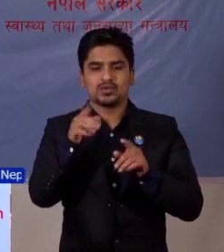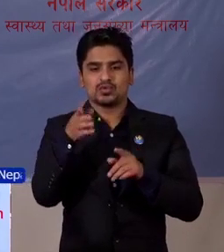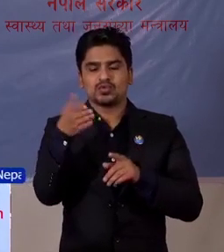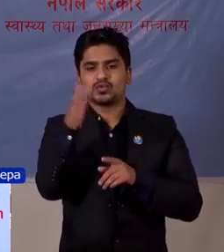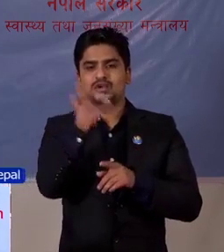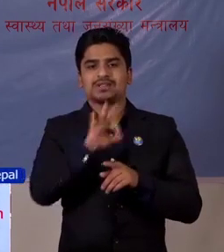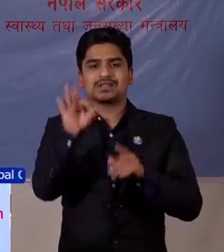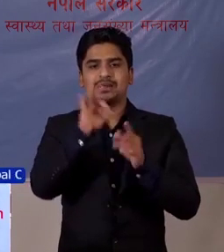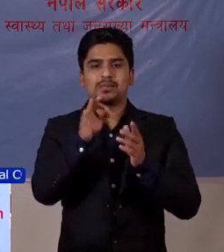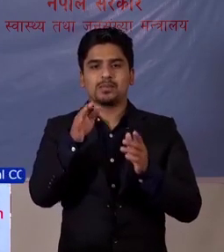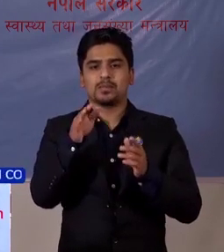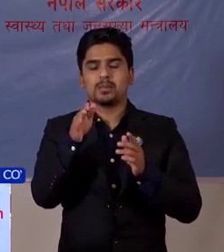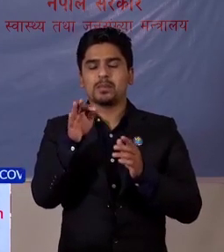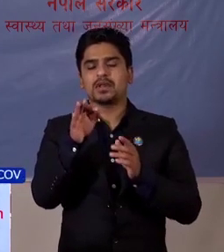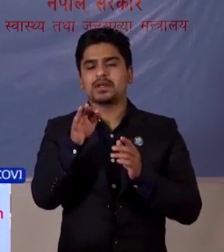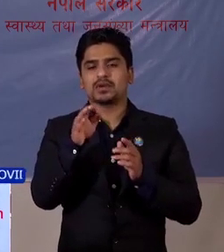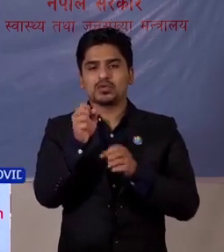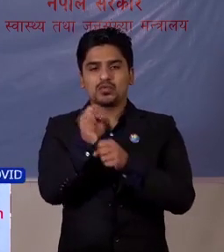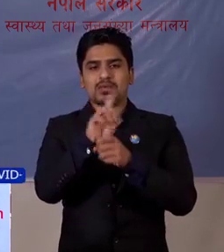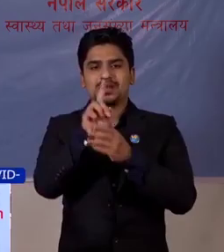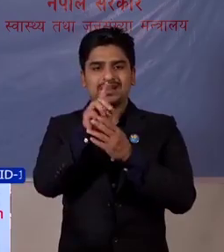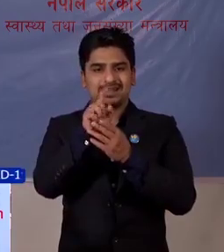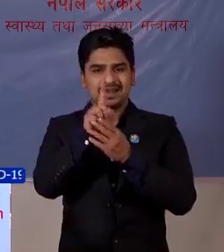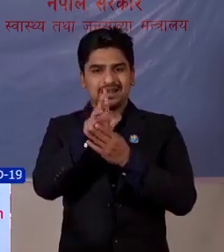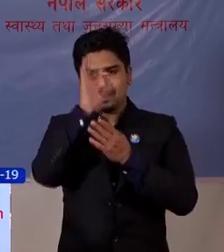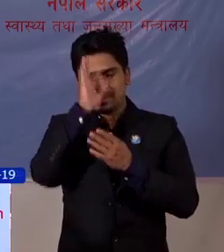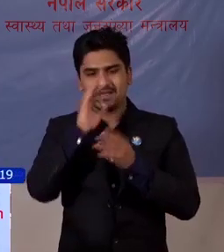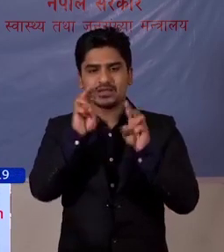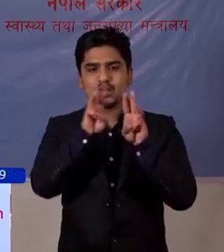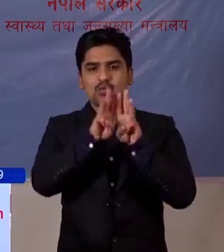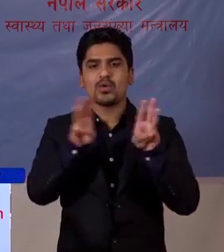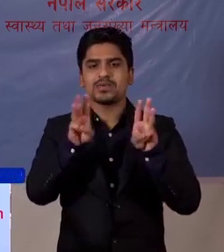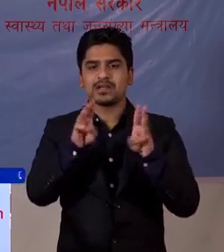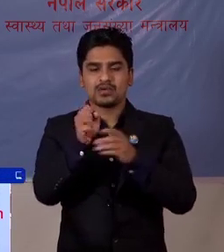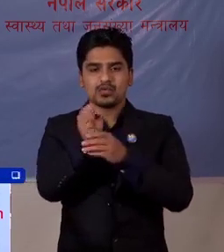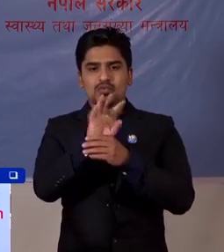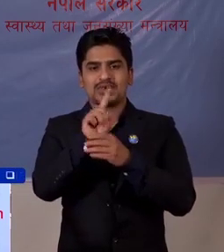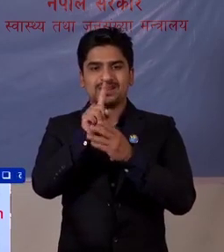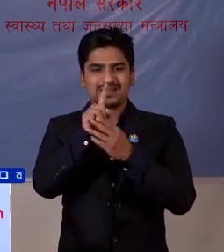जनसङ्ख्या मन्त्रालयको कोभिड-19 विशेष वेबसाइट जुन